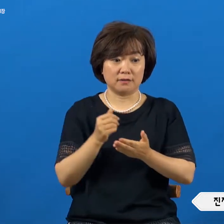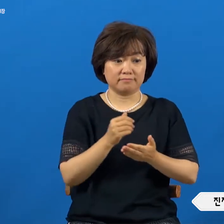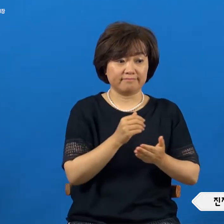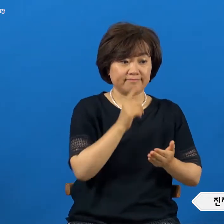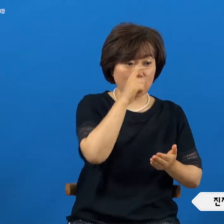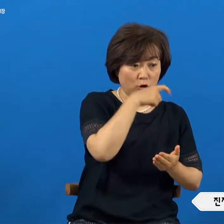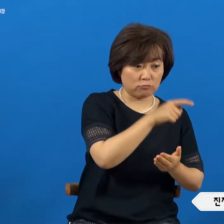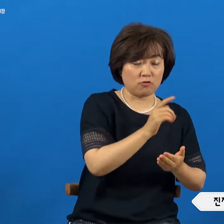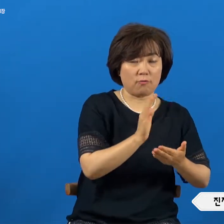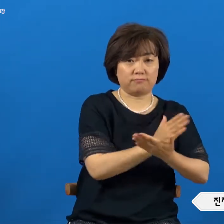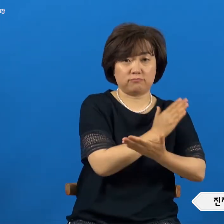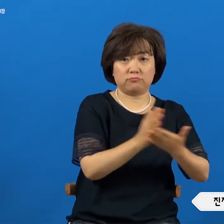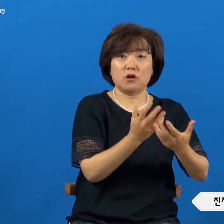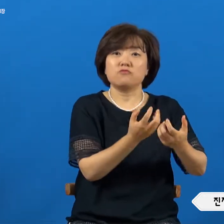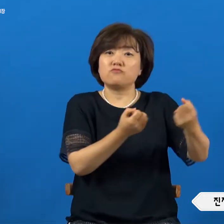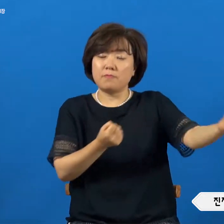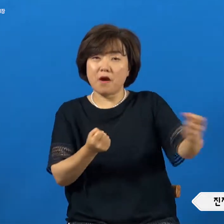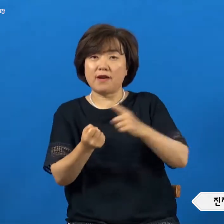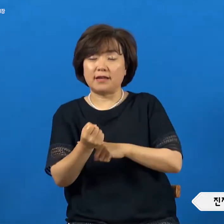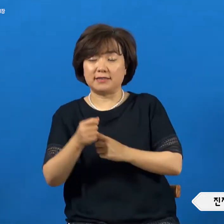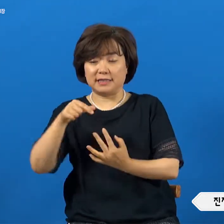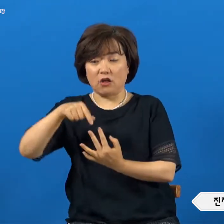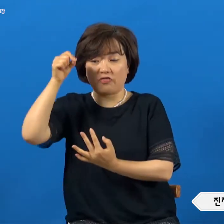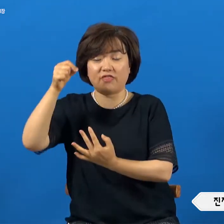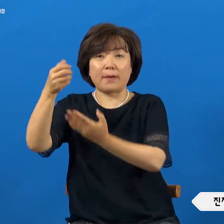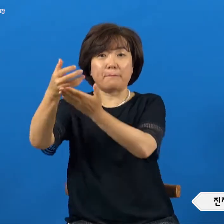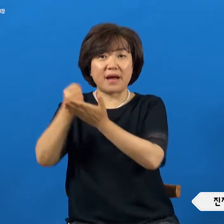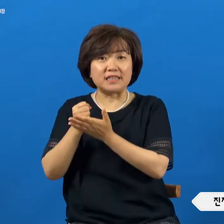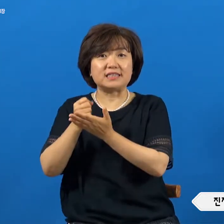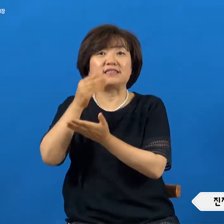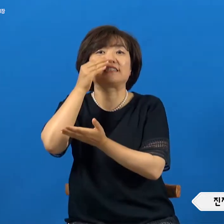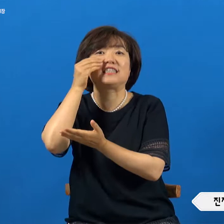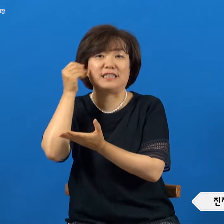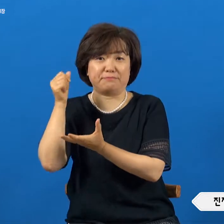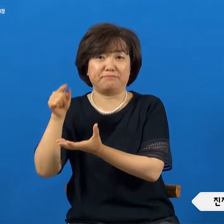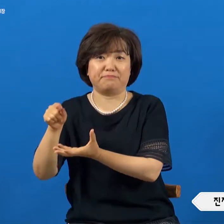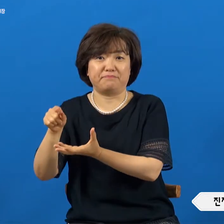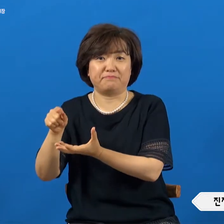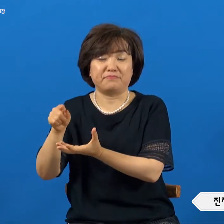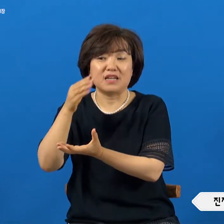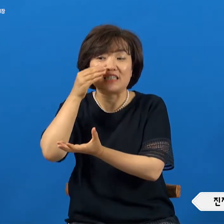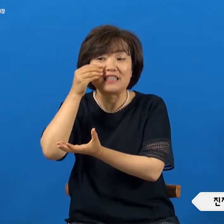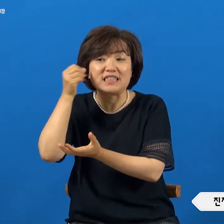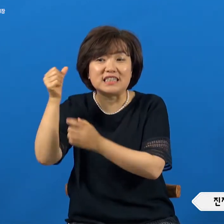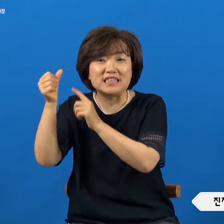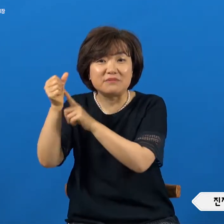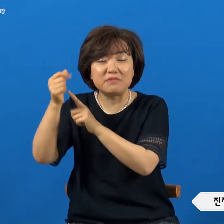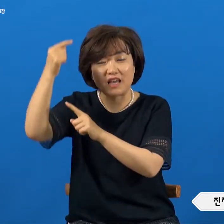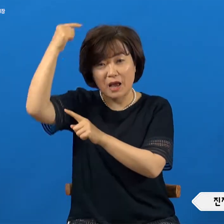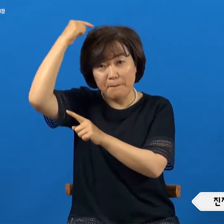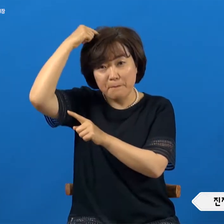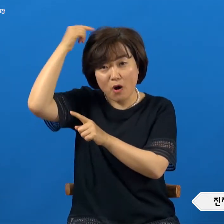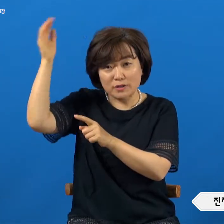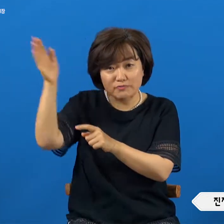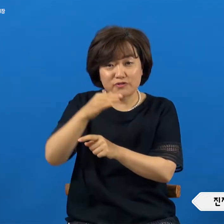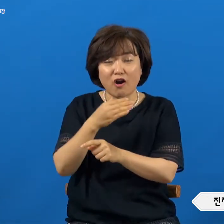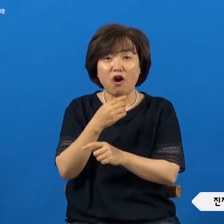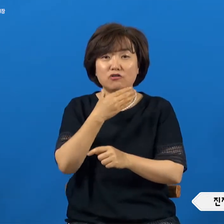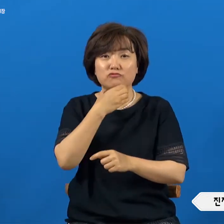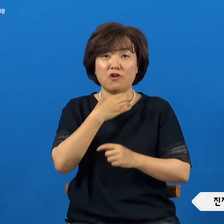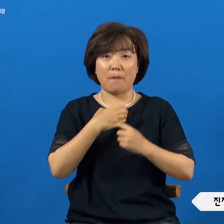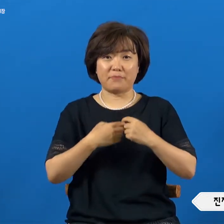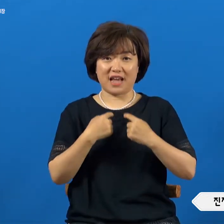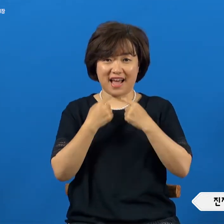기름입니다. 선택하시는 기름입니다. 오늘 그 기름이 흐르는데 머리에서부터 수염까지